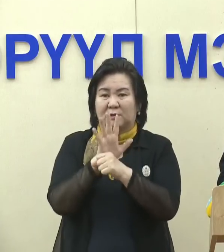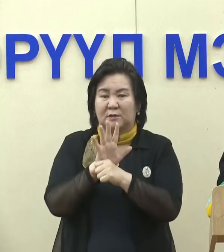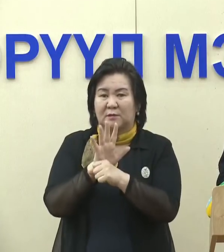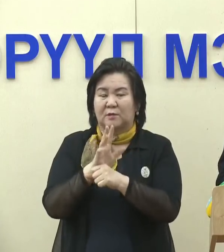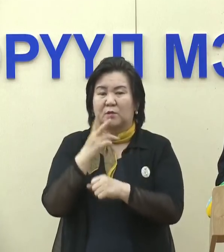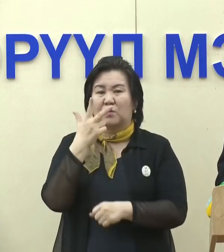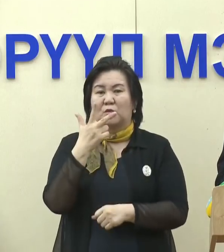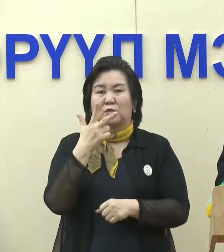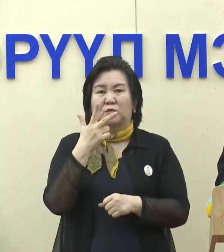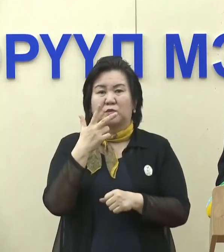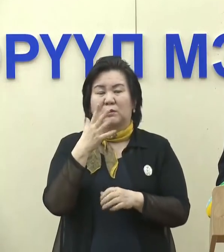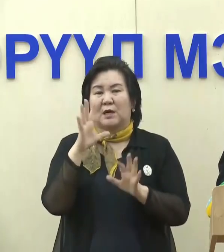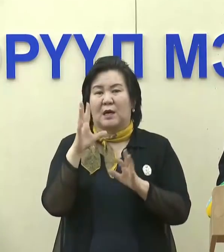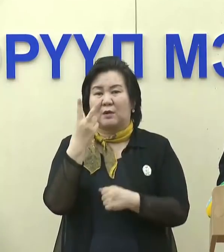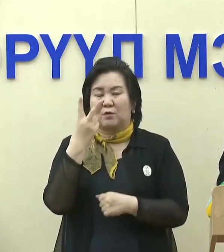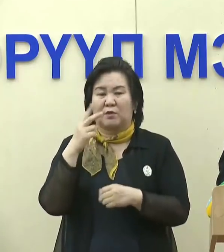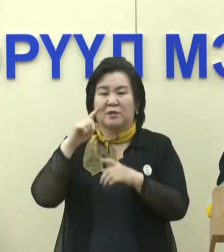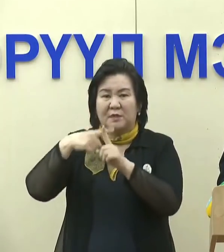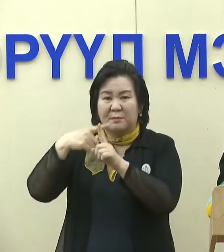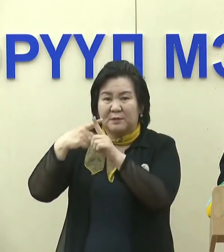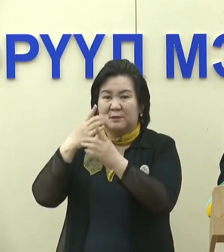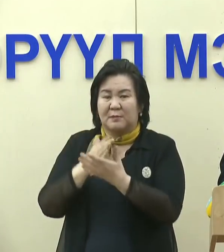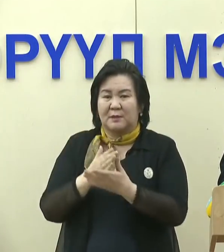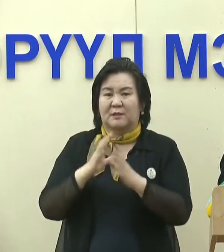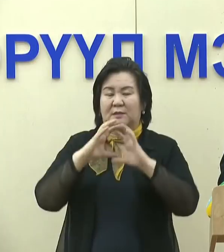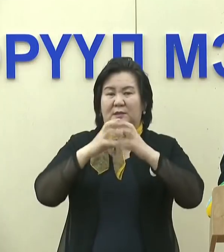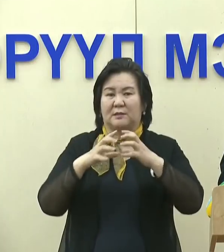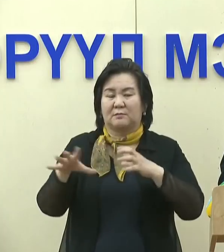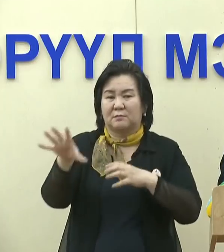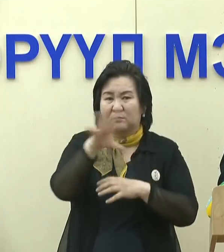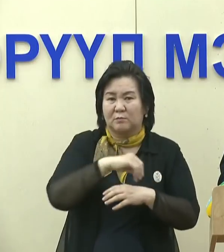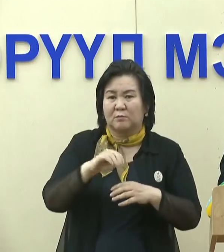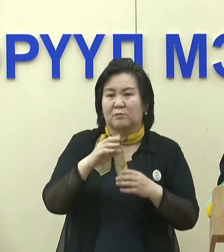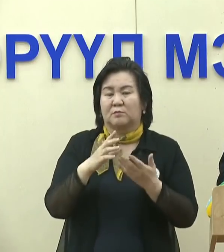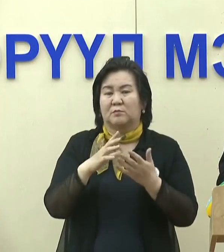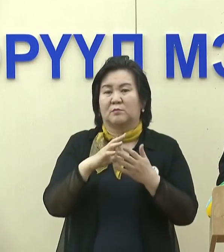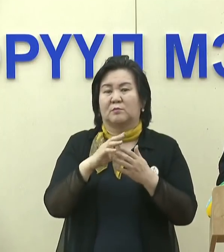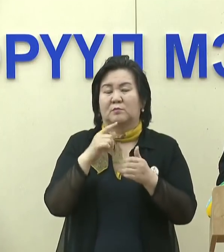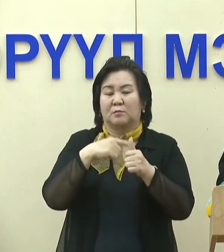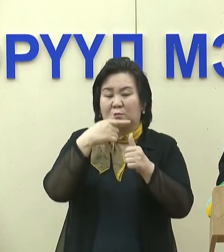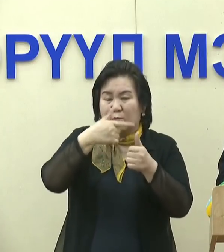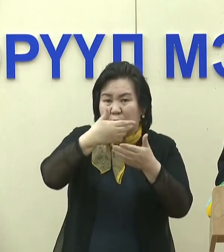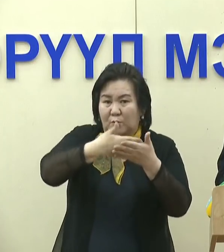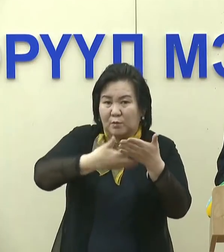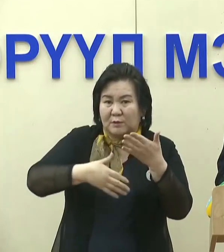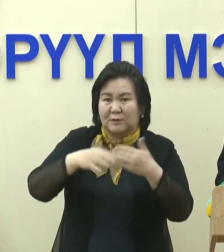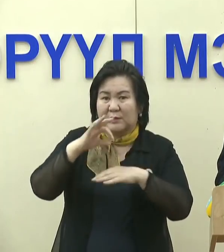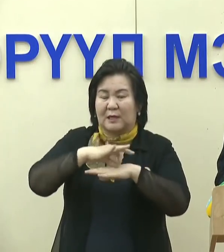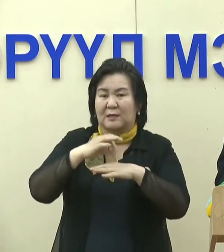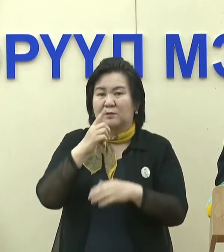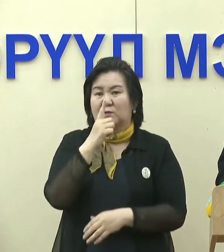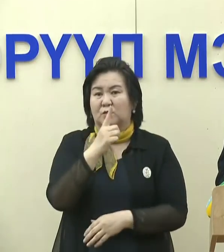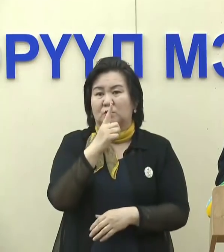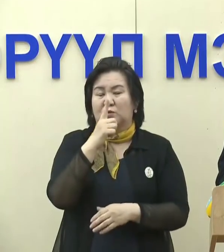тохиолдол 312-оор нэмэгдсэн байна. За дэлхийн нийтийн хэмжээнд нийт бүртгэгдсэн халдварын тоо